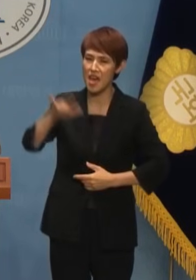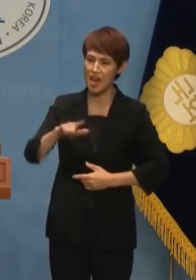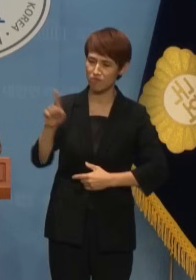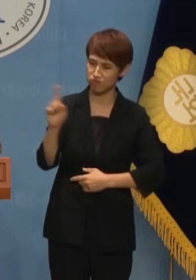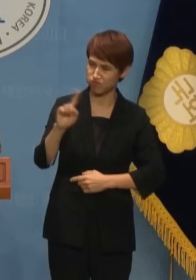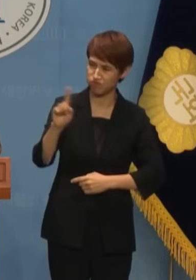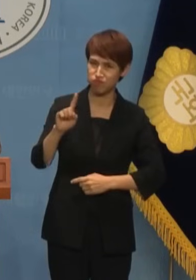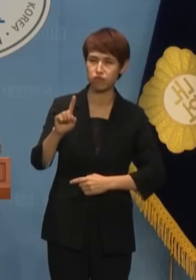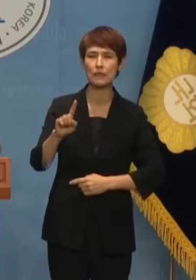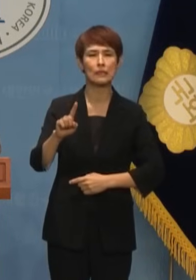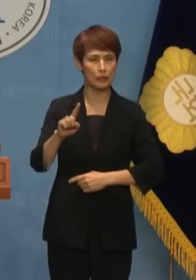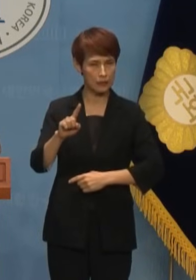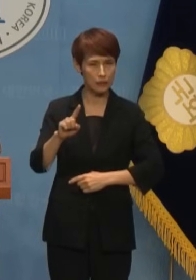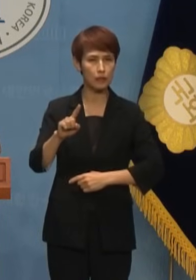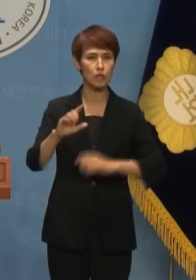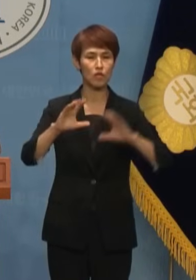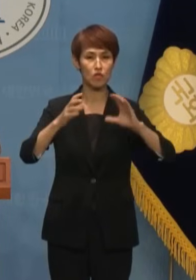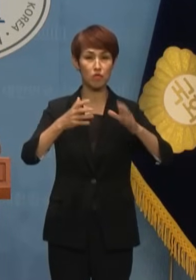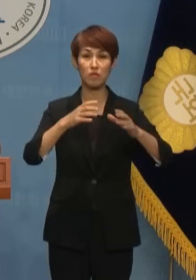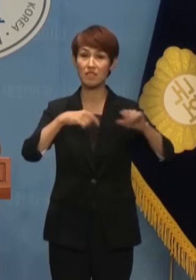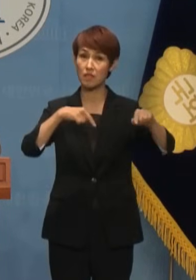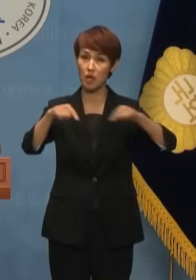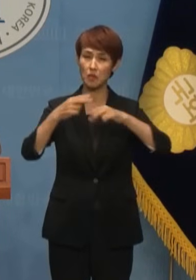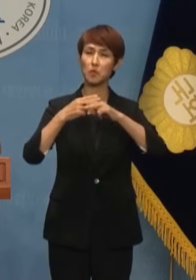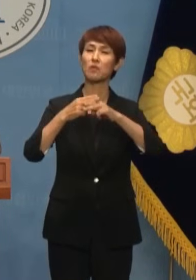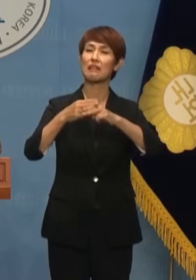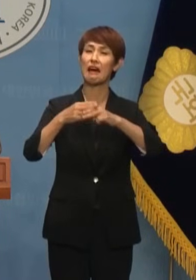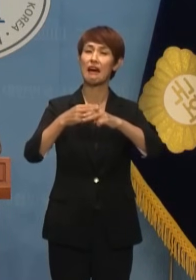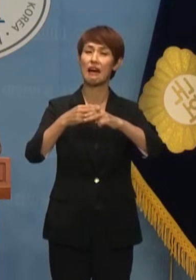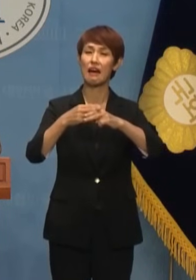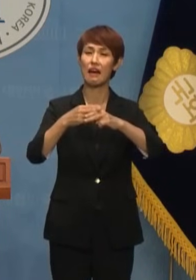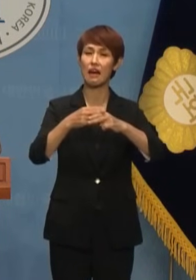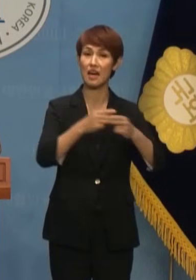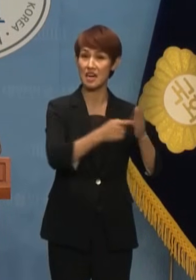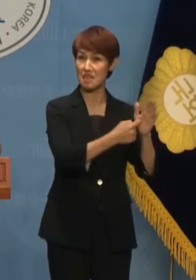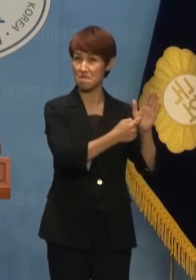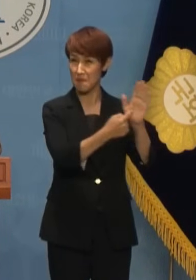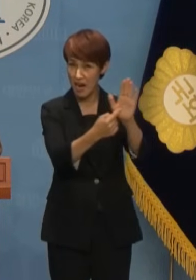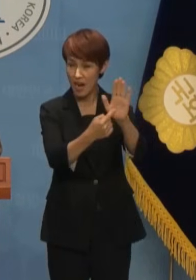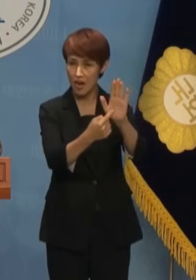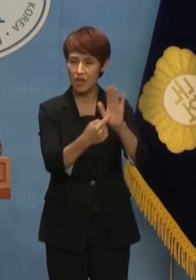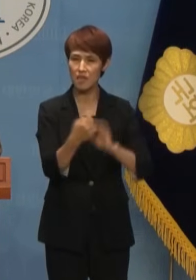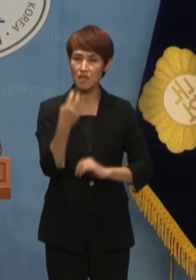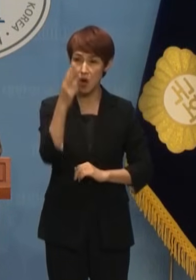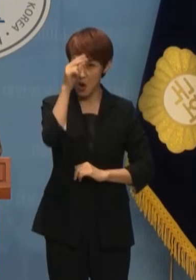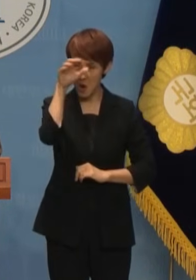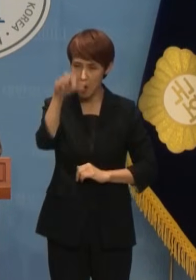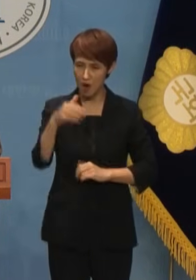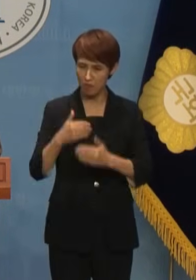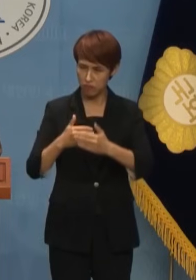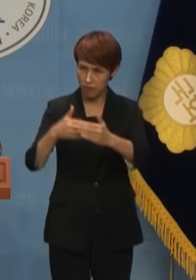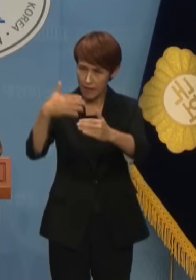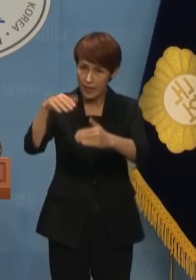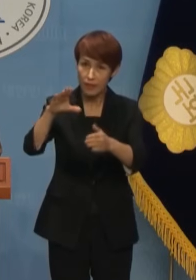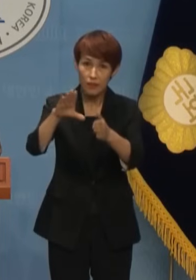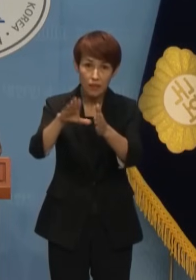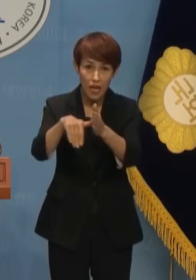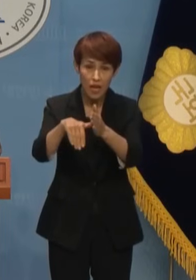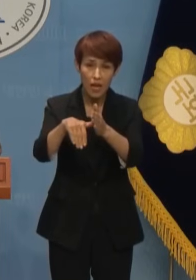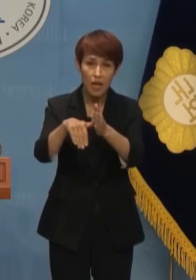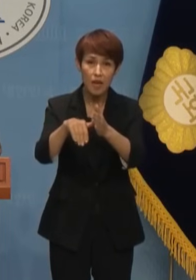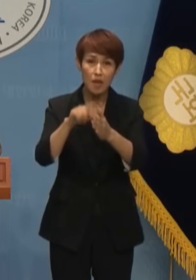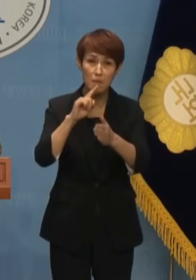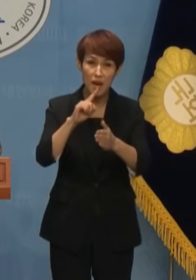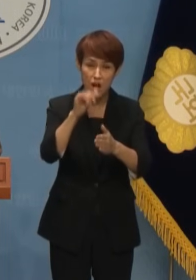만들어냈다면 이는 명백한 국정농단이라며 기존 수사기관에서 제대로 진척되지 않을 때 도입하는